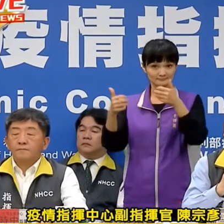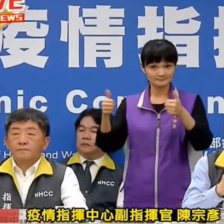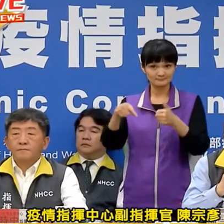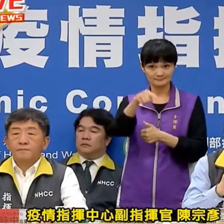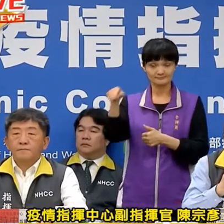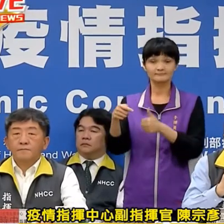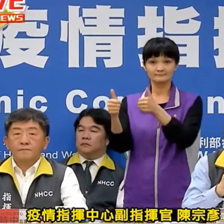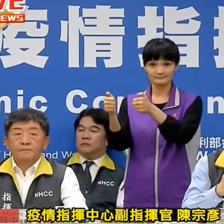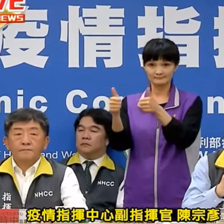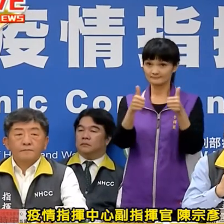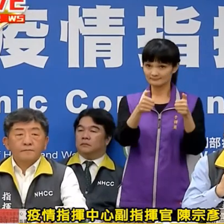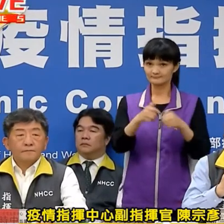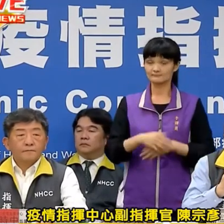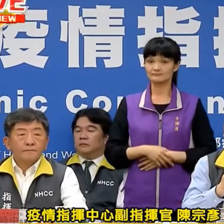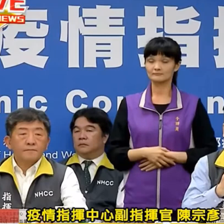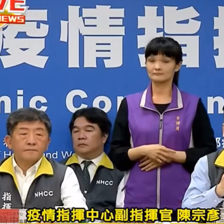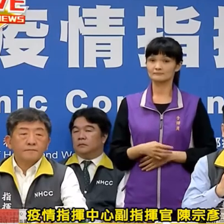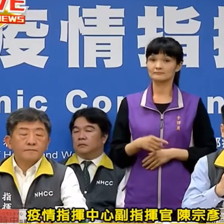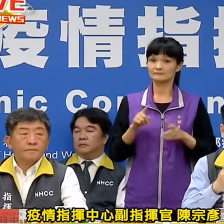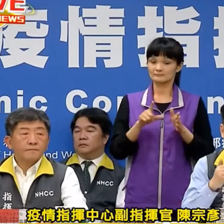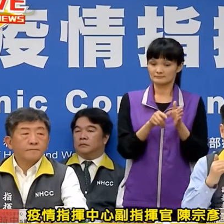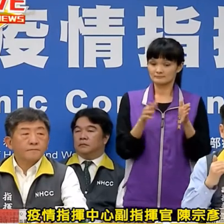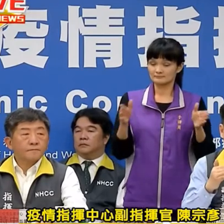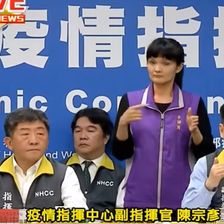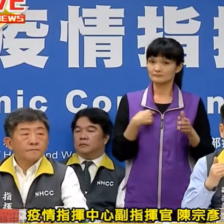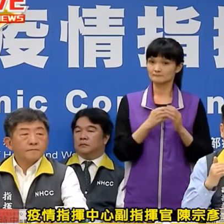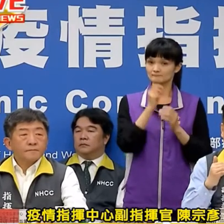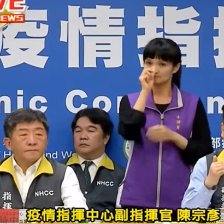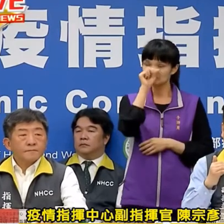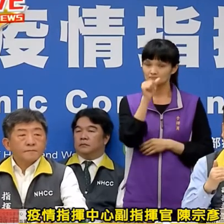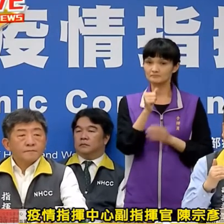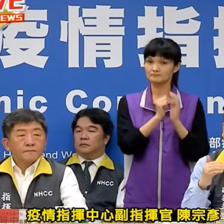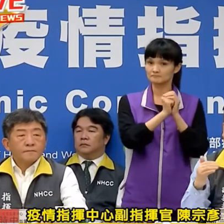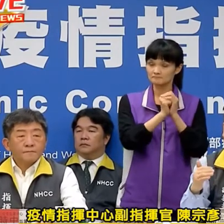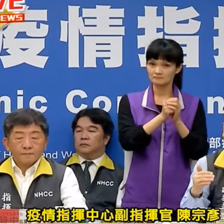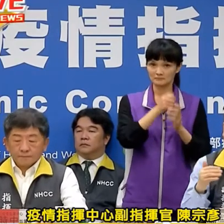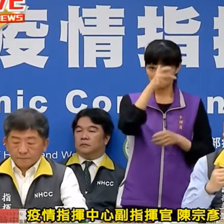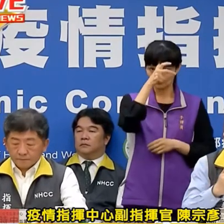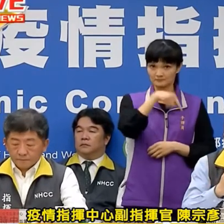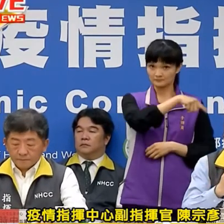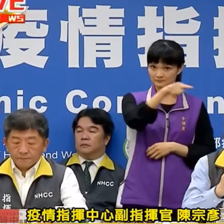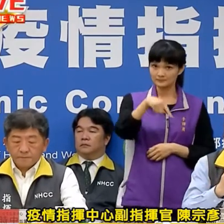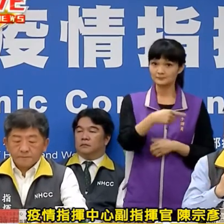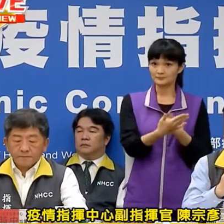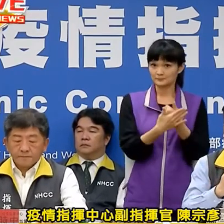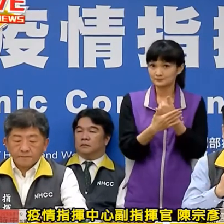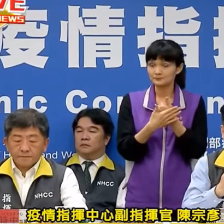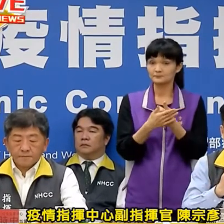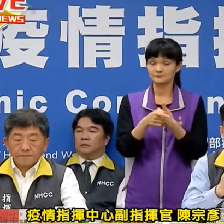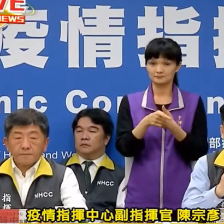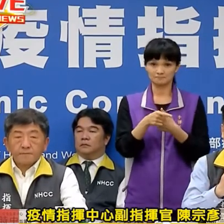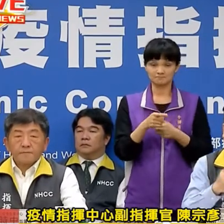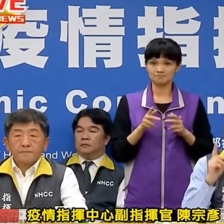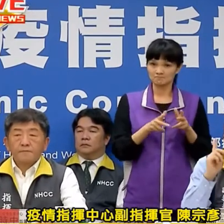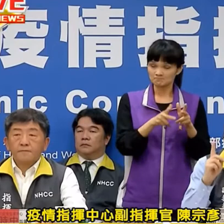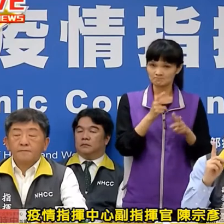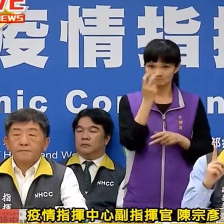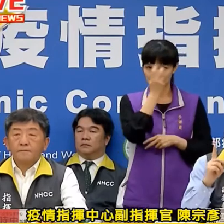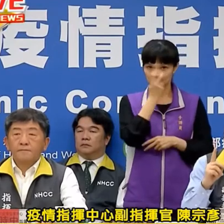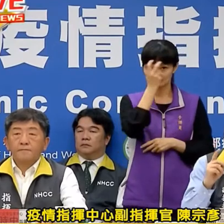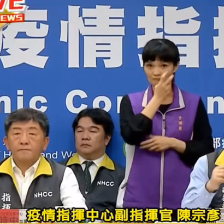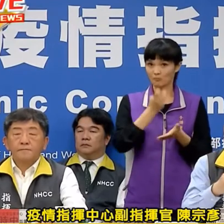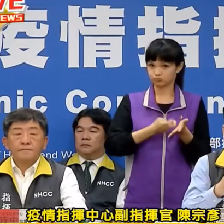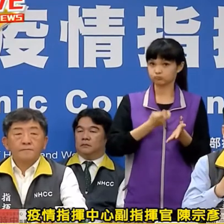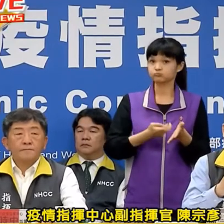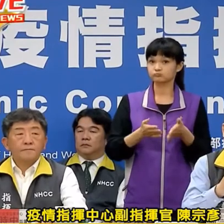们在这一段时间特别拜托远景一定要去勤务中心，一定要去把这一块补齐。然后当然所以